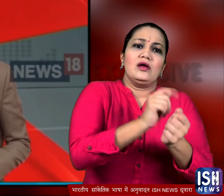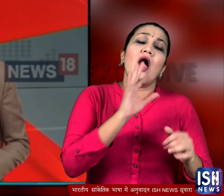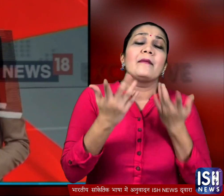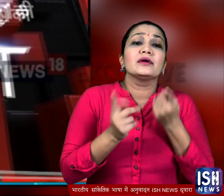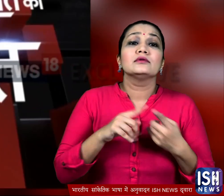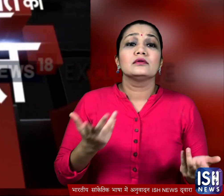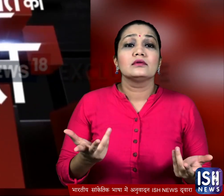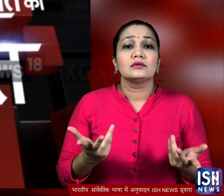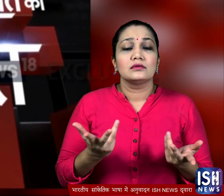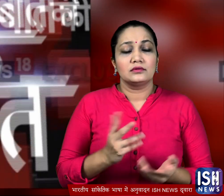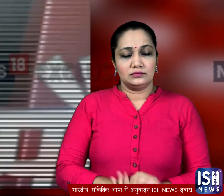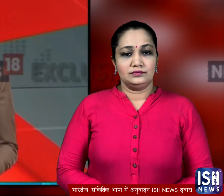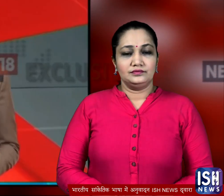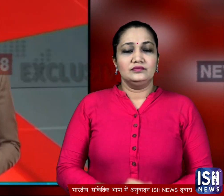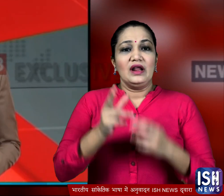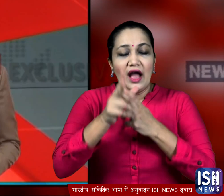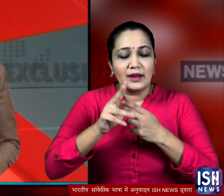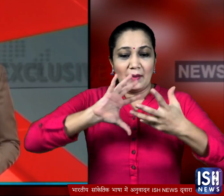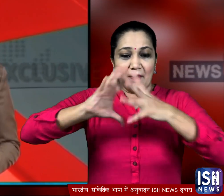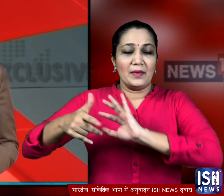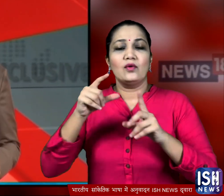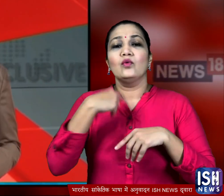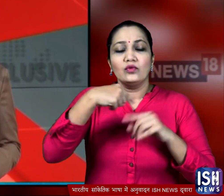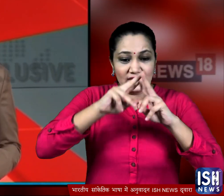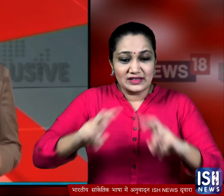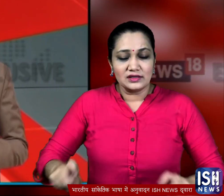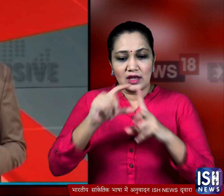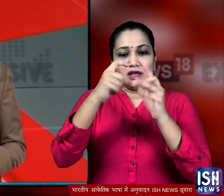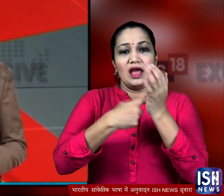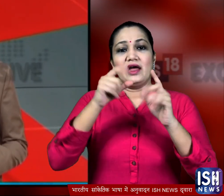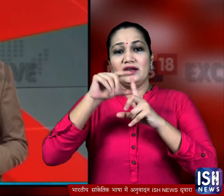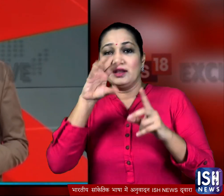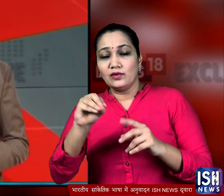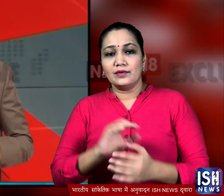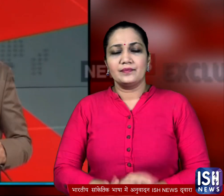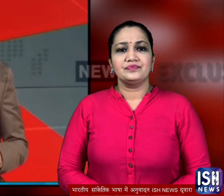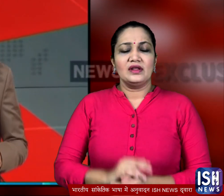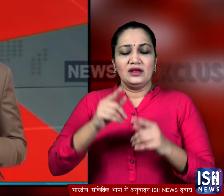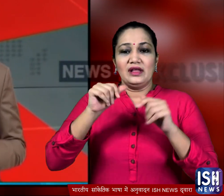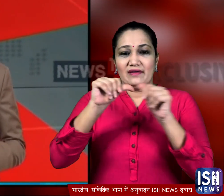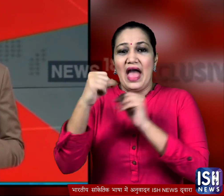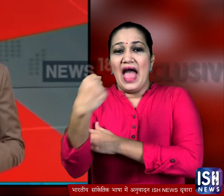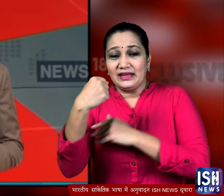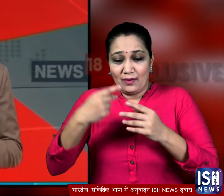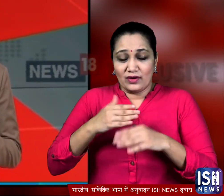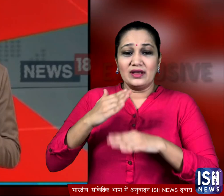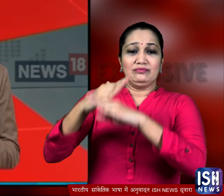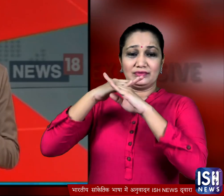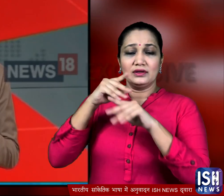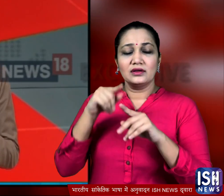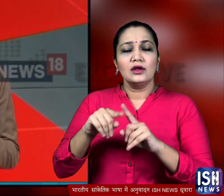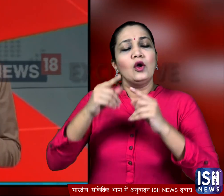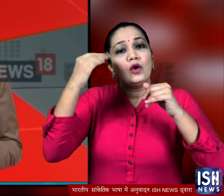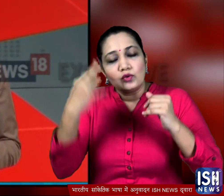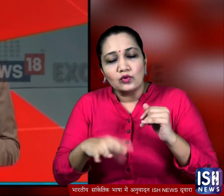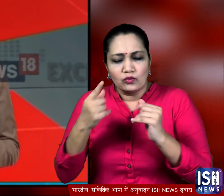लेते हैं। सेना के लिए हथियार बनाने और रिसर्च करने वाले DRDO ने एंटीबॉडी की जांच करने के लिए खास